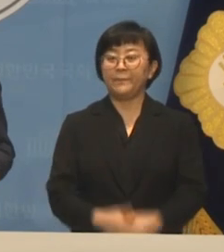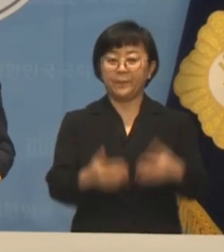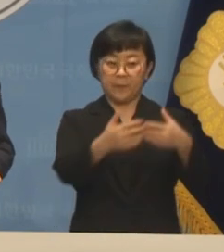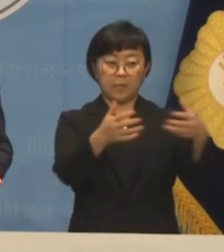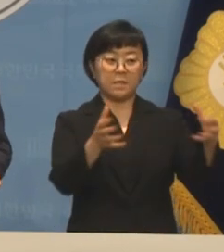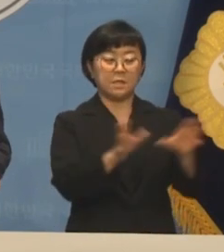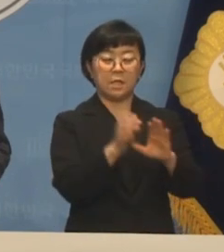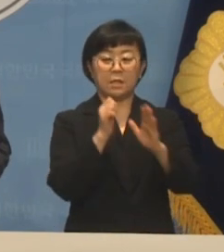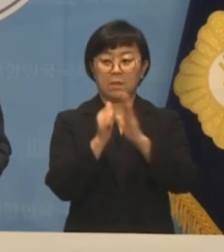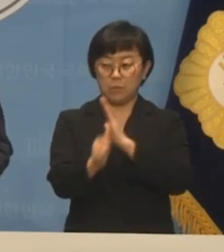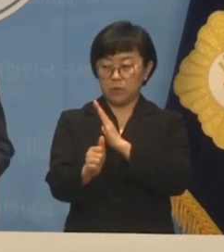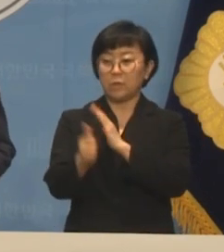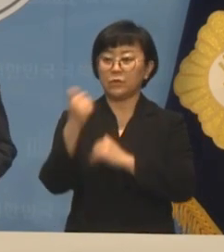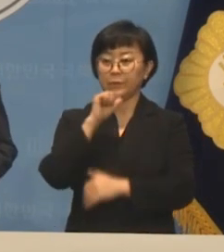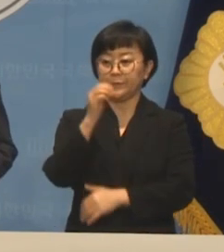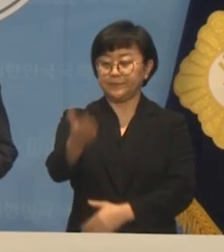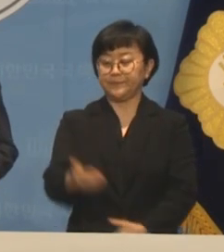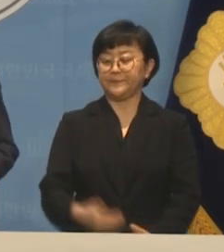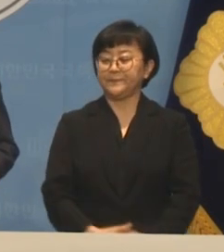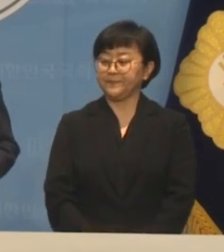단체 대표자들을 소개하겠습니다.